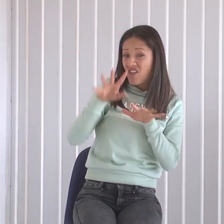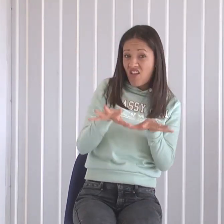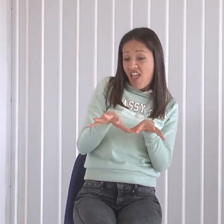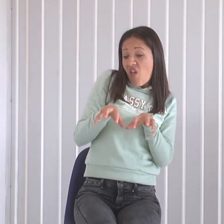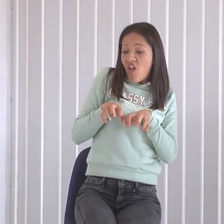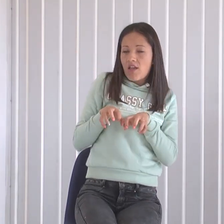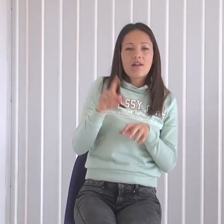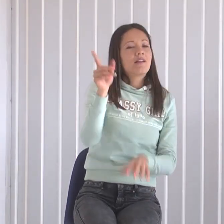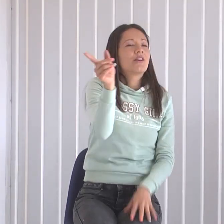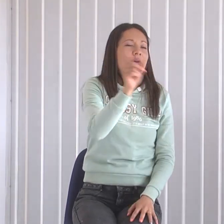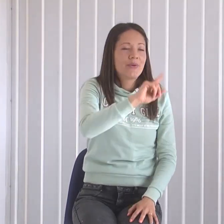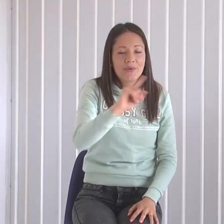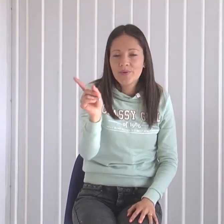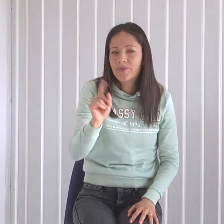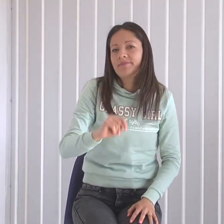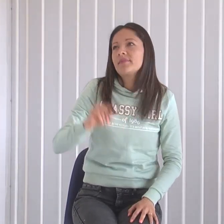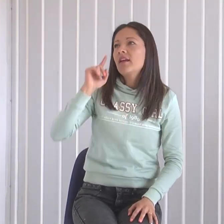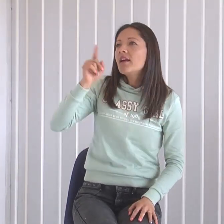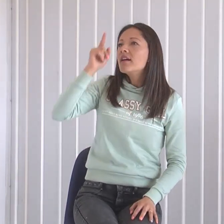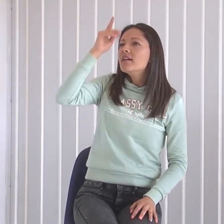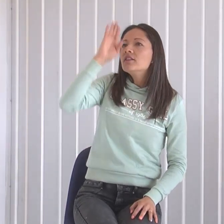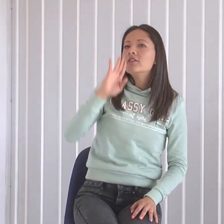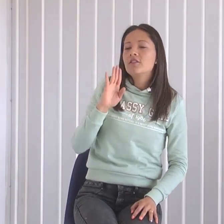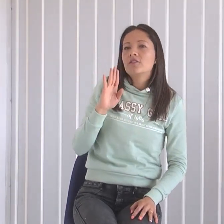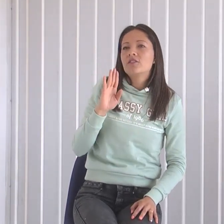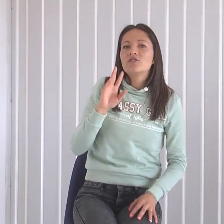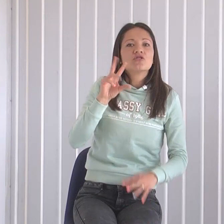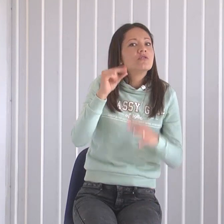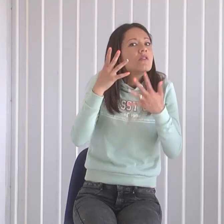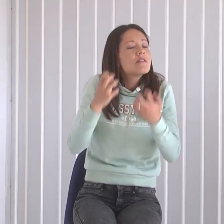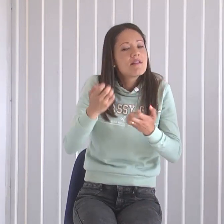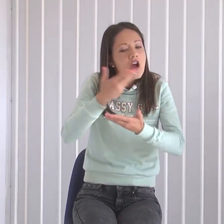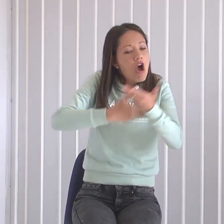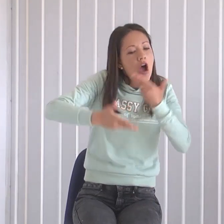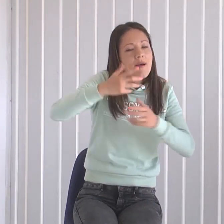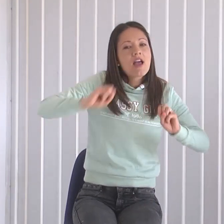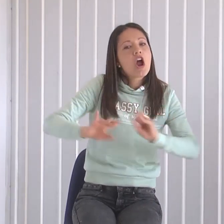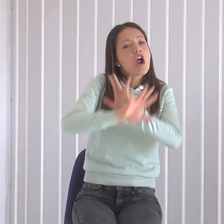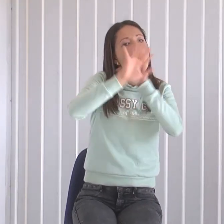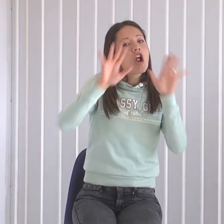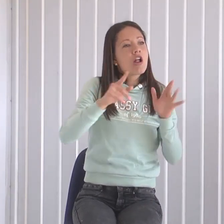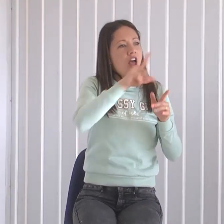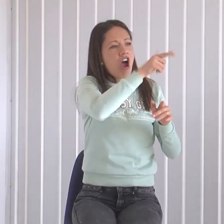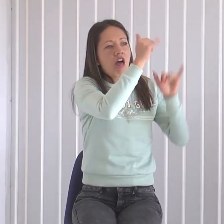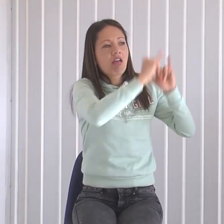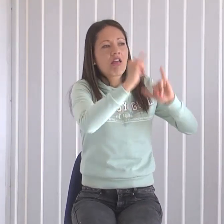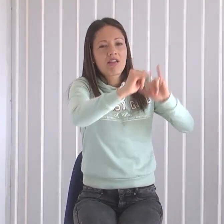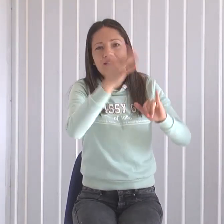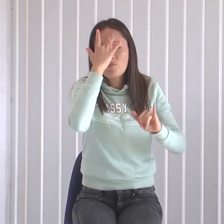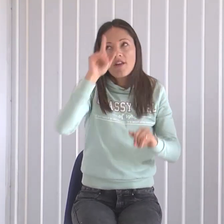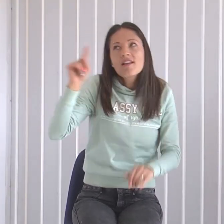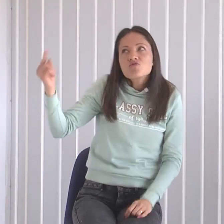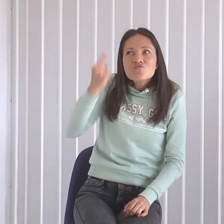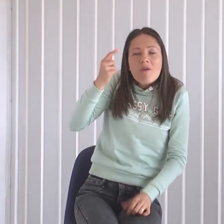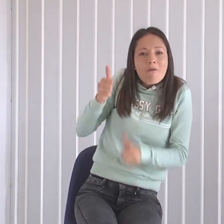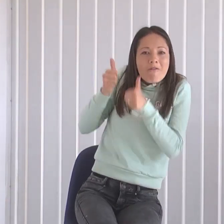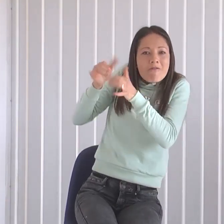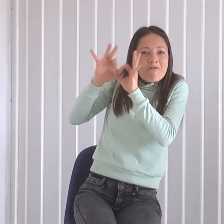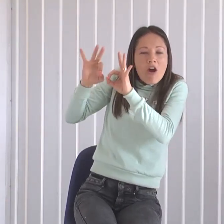nosotros los hombres. Él no está dispuesto a compartir su gloria porque no hay nada igual de bueno a Él.